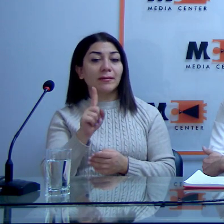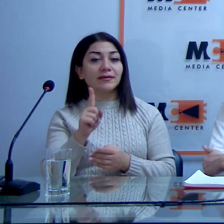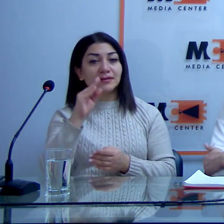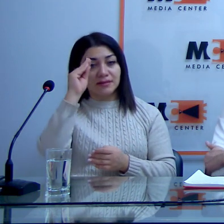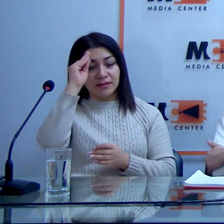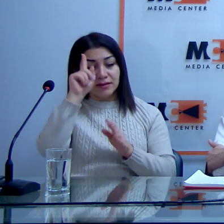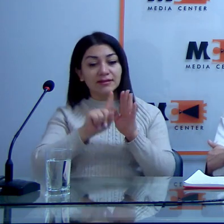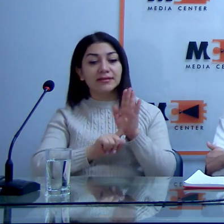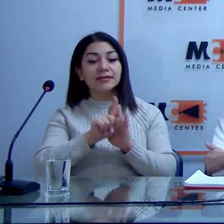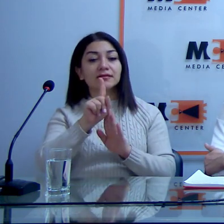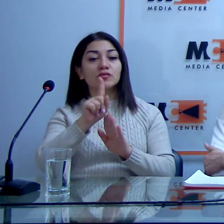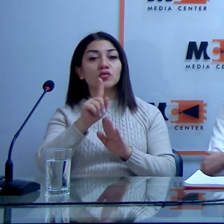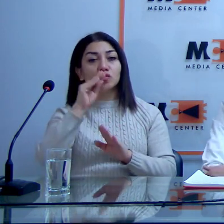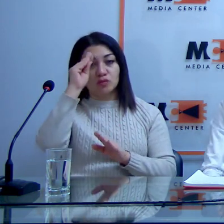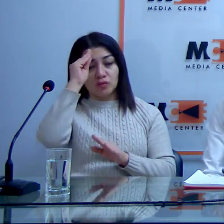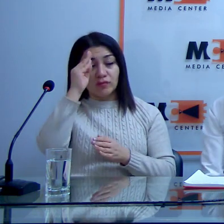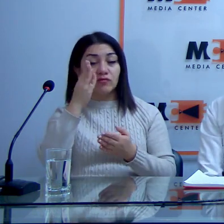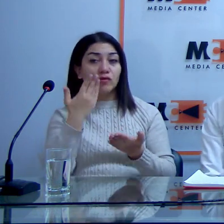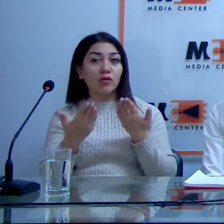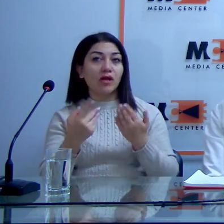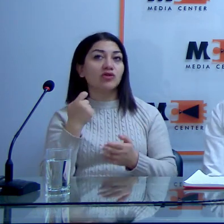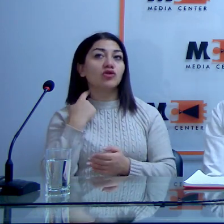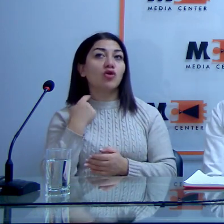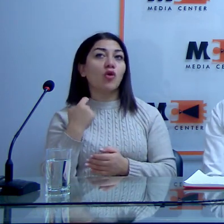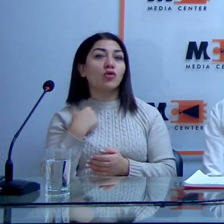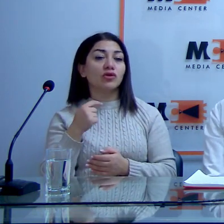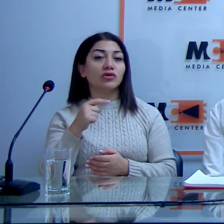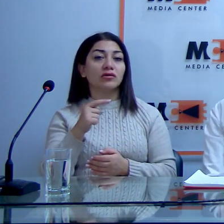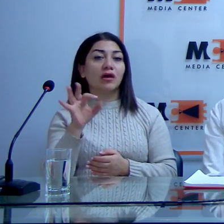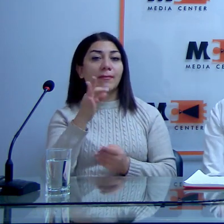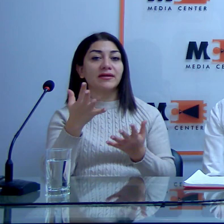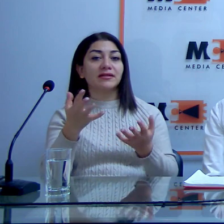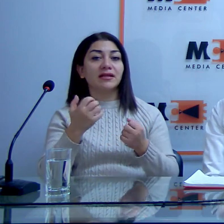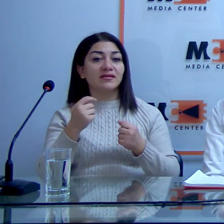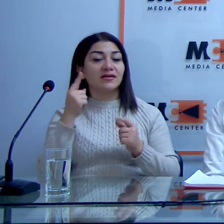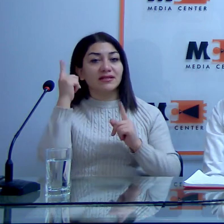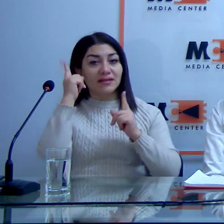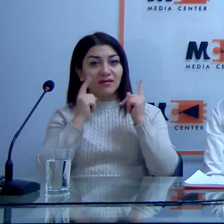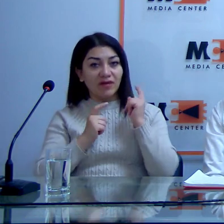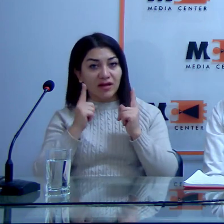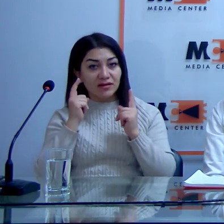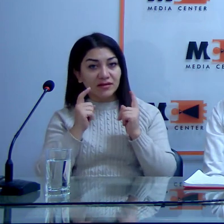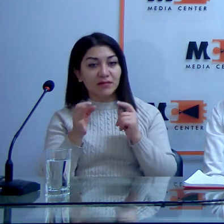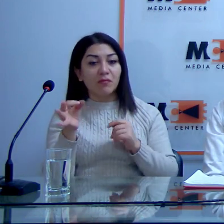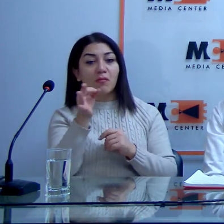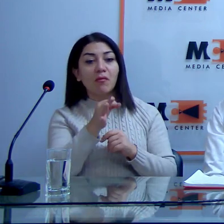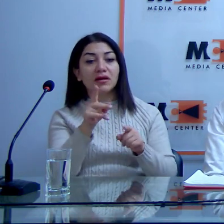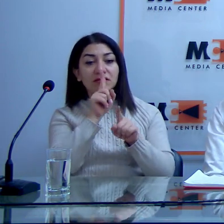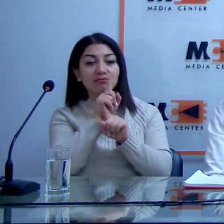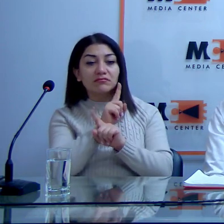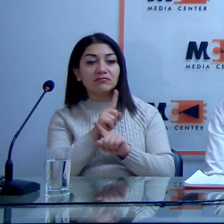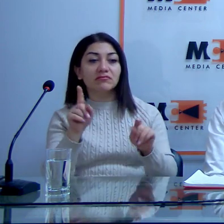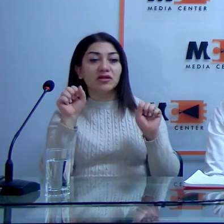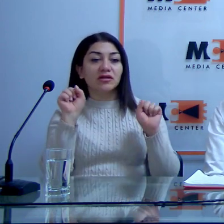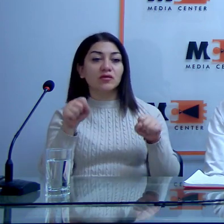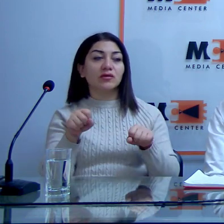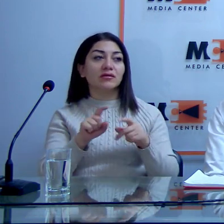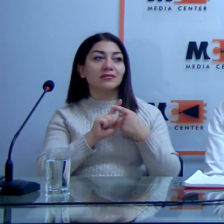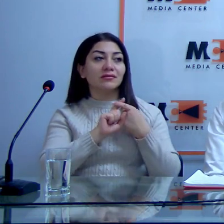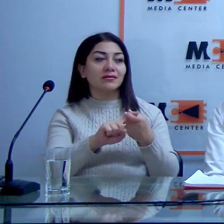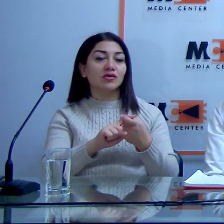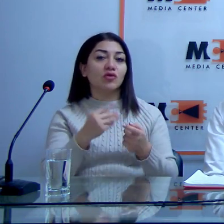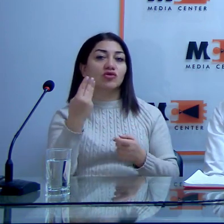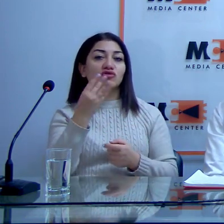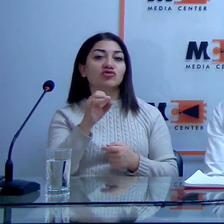սկզբունքով ենք առաջնորդվել, որ օրինակ Լոռիի համար ստացված տվյալները ըստ մարզի տիպի մենք կարողանանք տարածել նաև